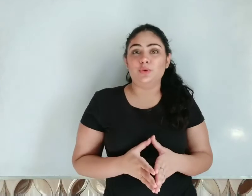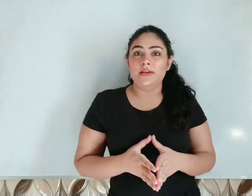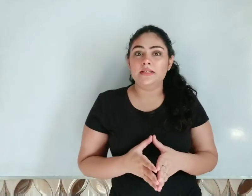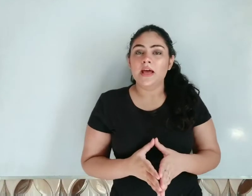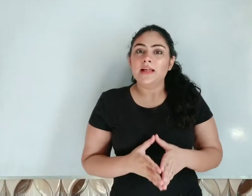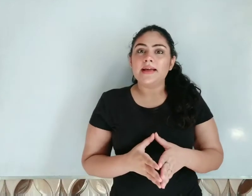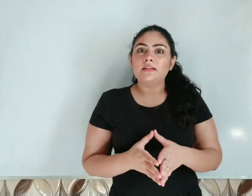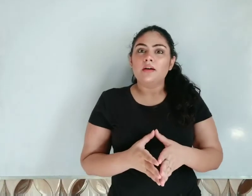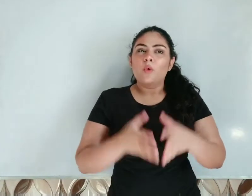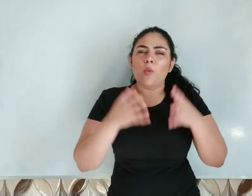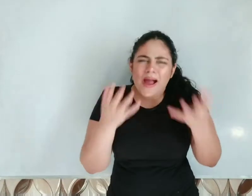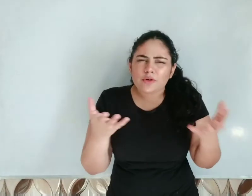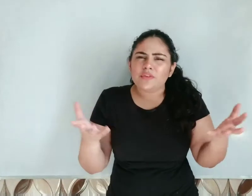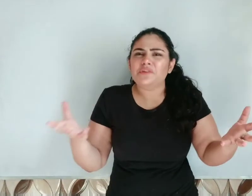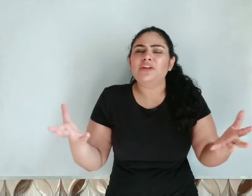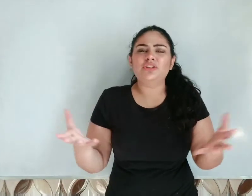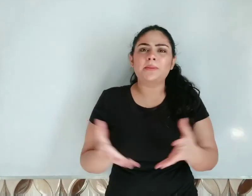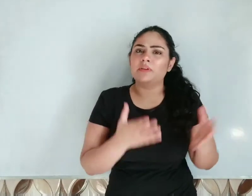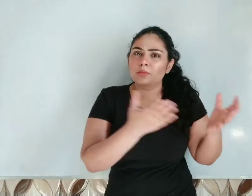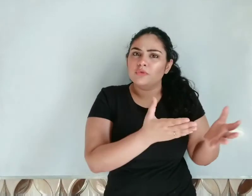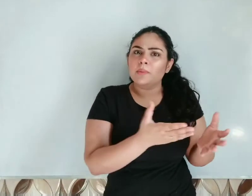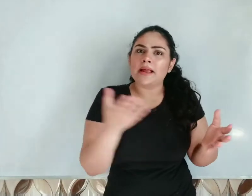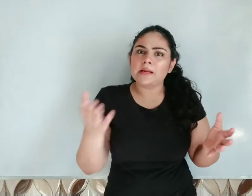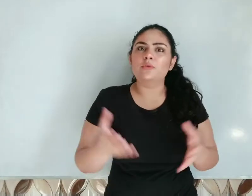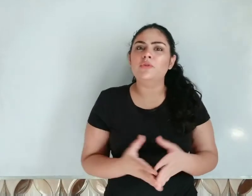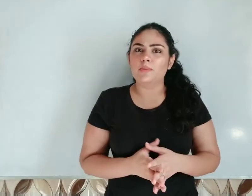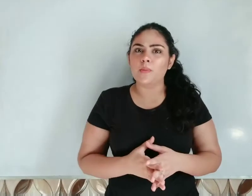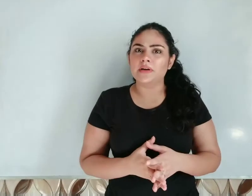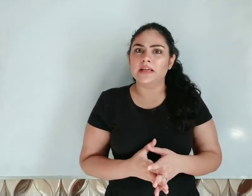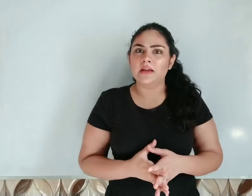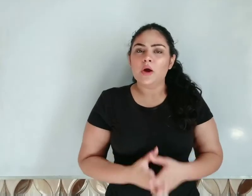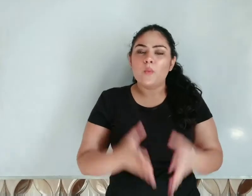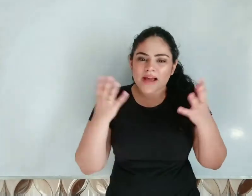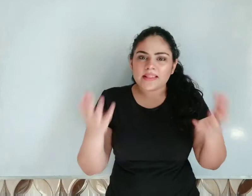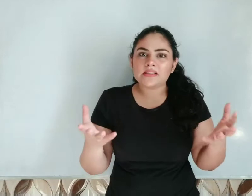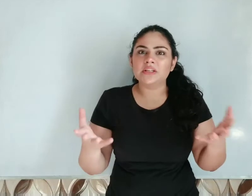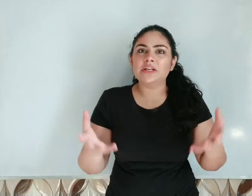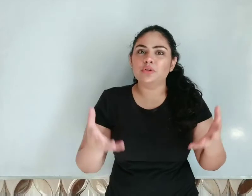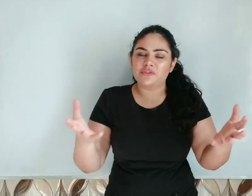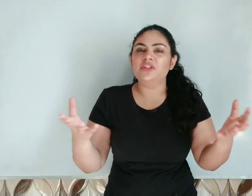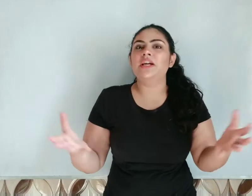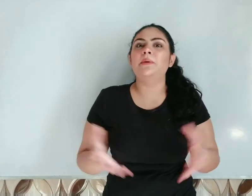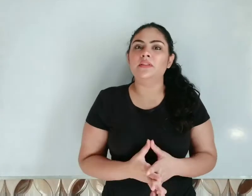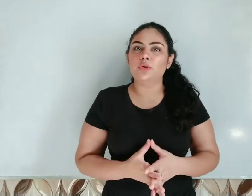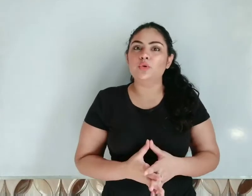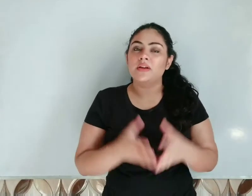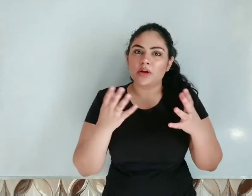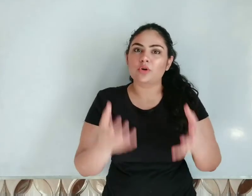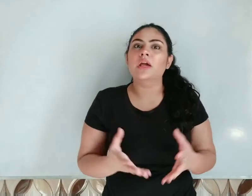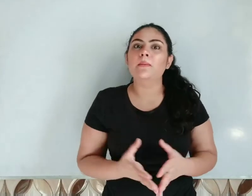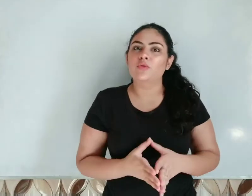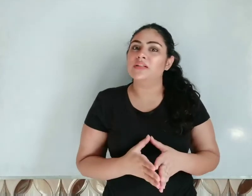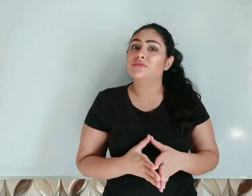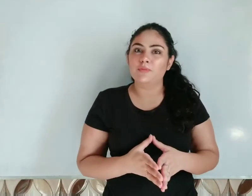इज दैट why do we differentiate between movable and immovable property? Why there is a need to differentiate between the two when we are talking about transfer of